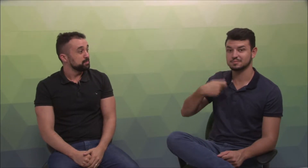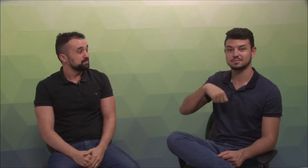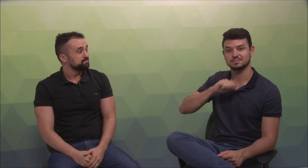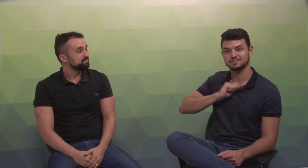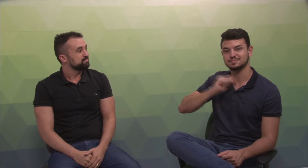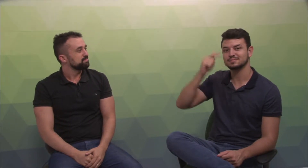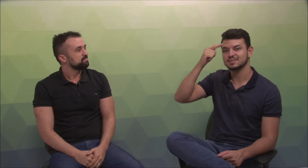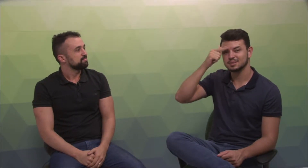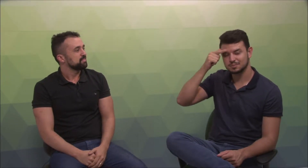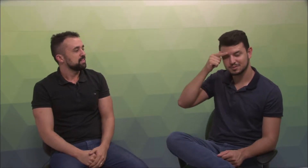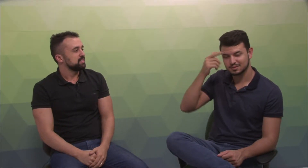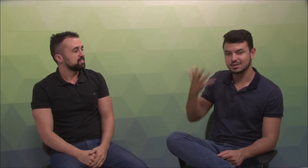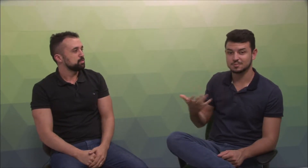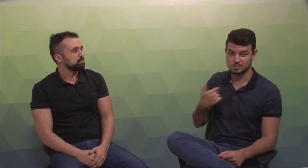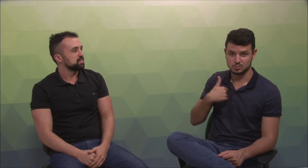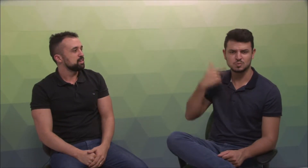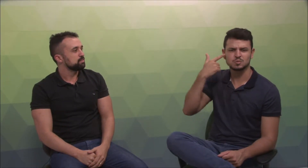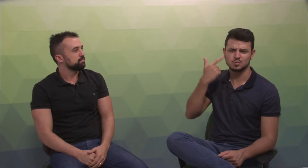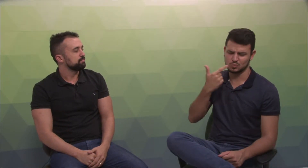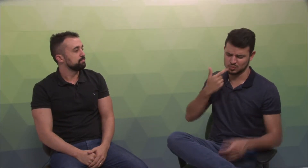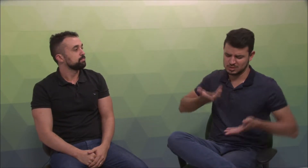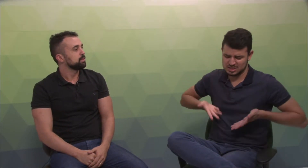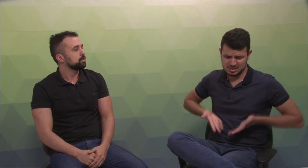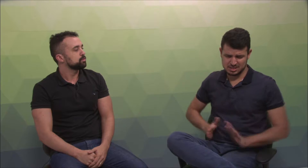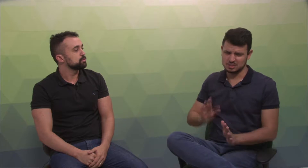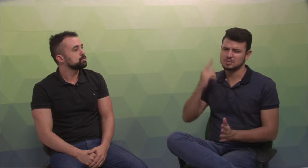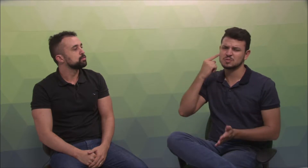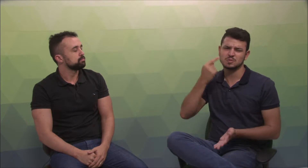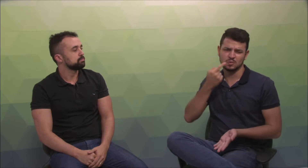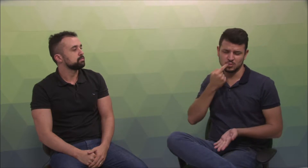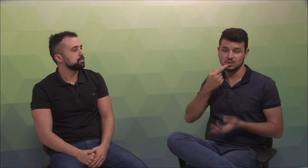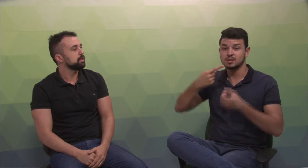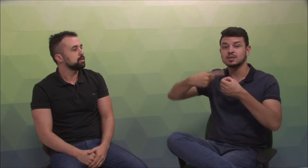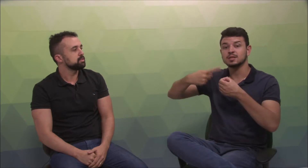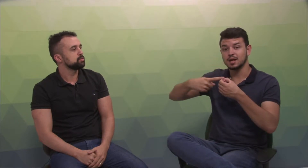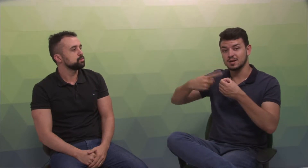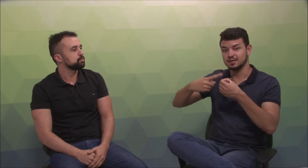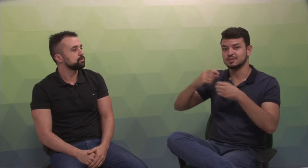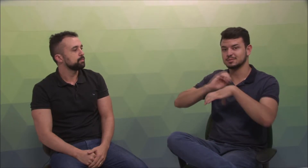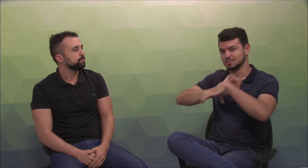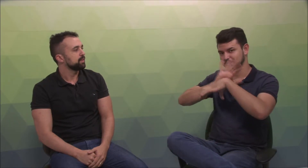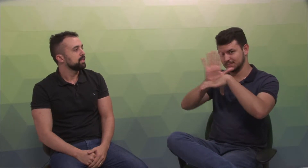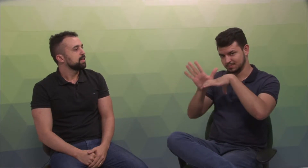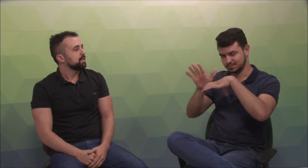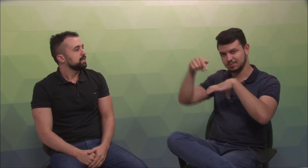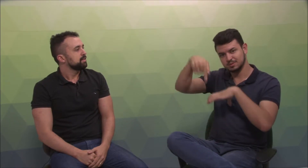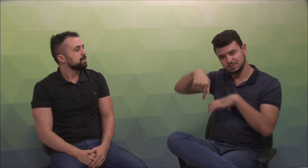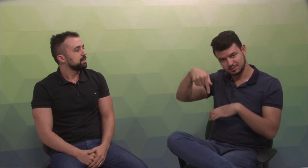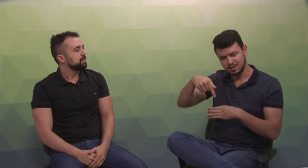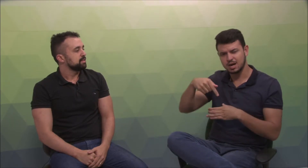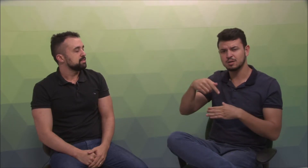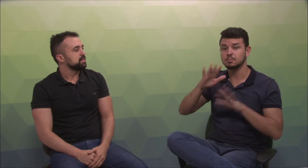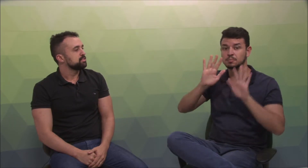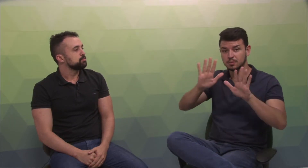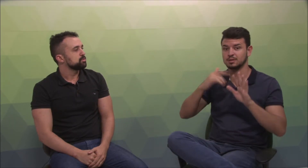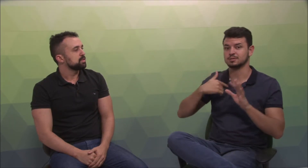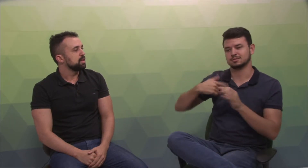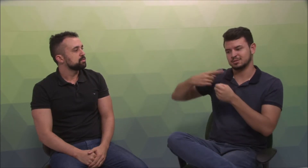Gabriel, este é o meu sinal. Eu sou surdo. Eu nasci surdo, aqui na cidade de Montes